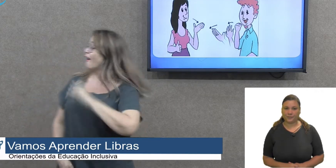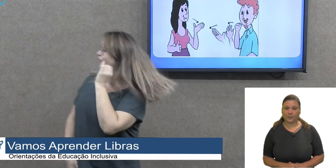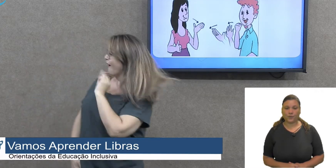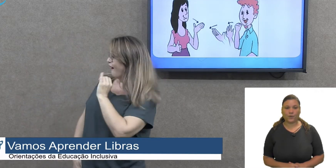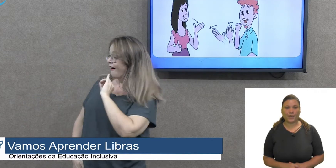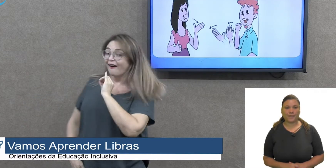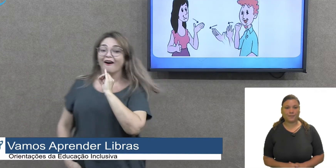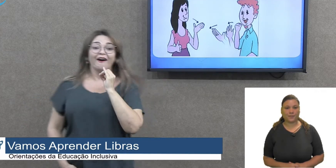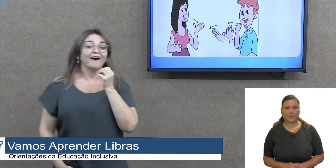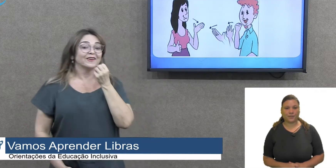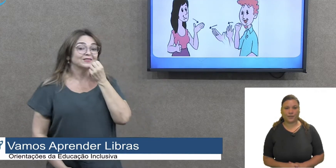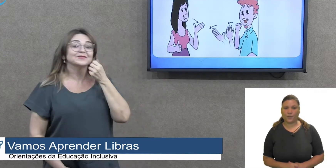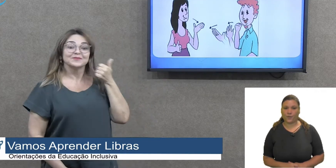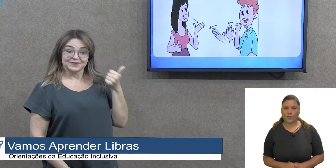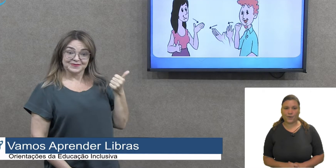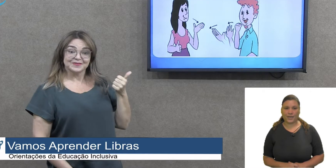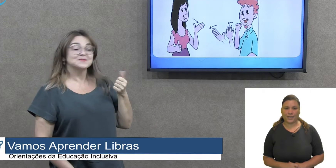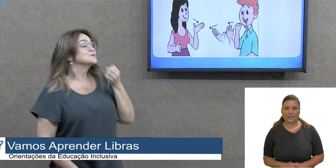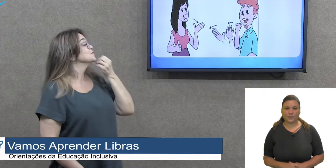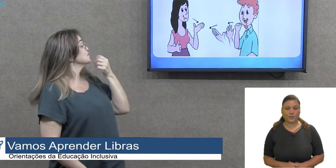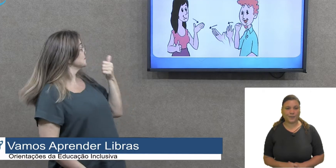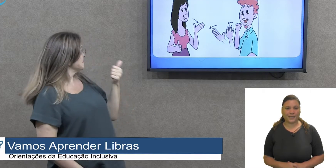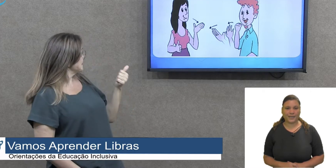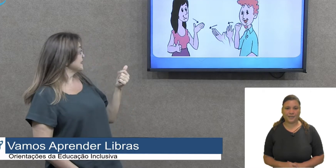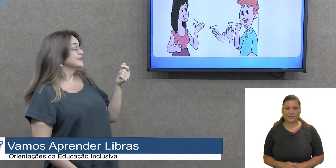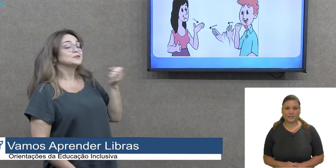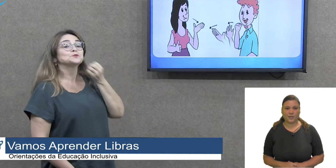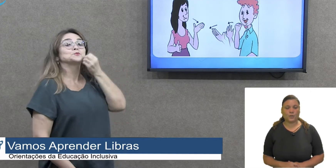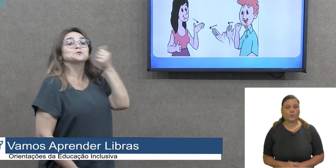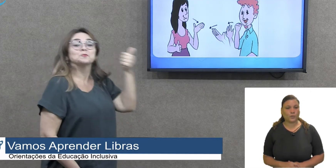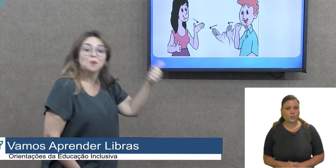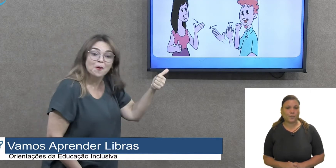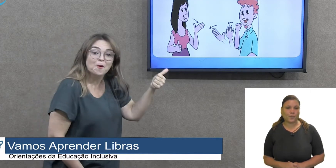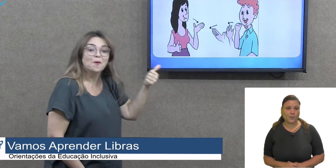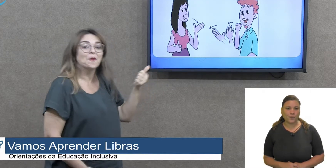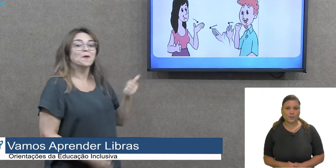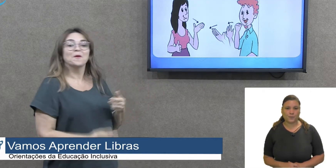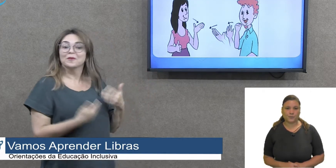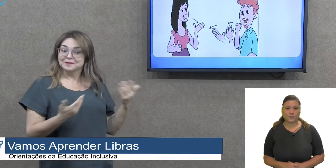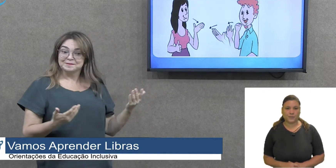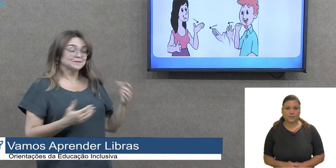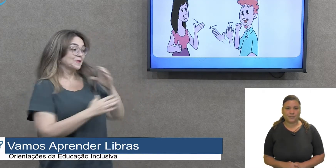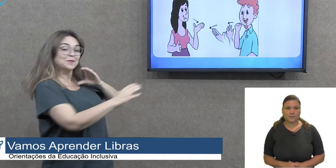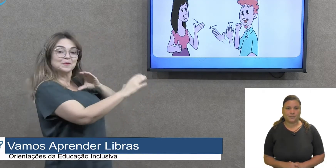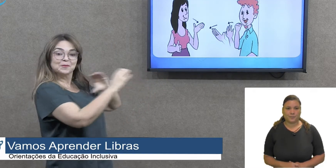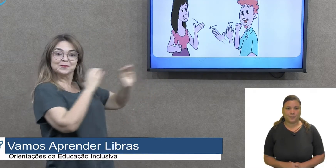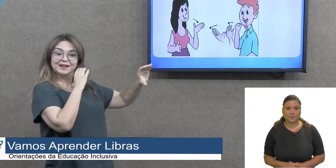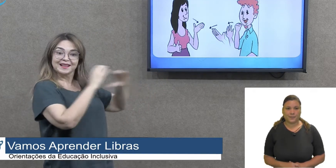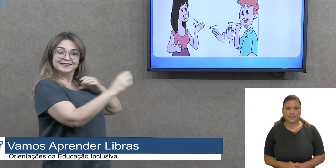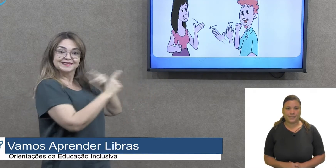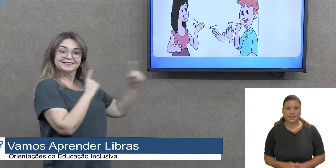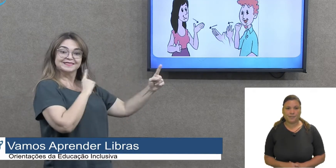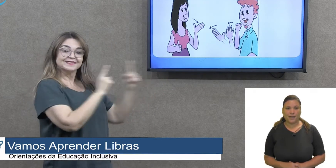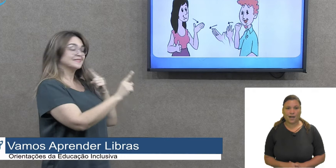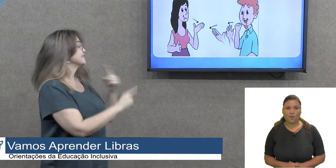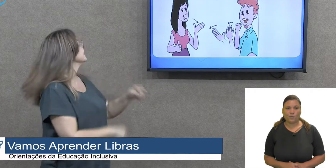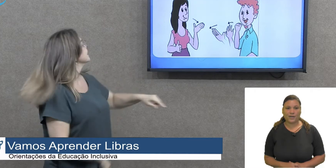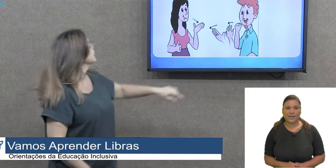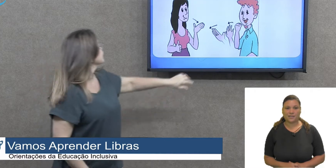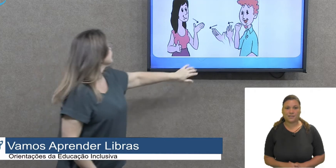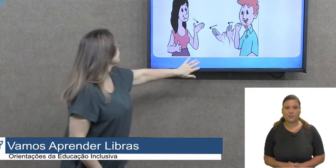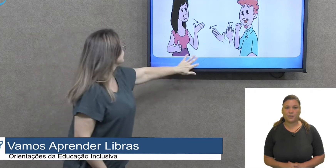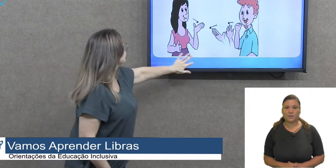Olha, oi, oi, tudo bem? Tudo bom? Perceba